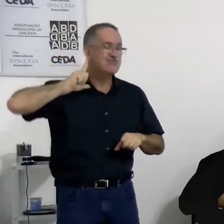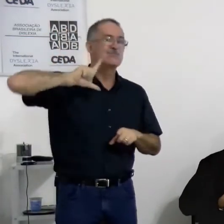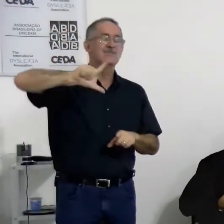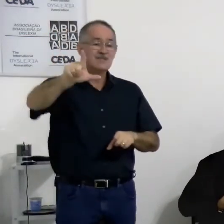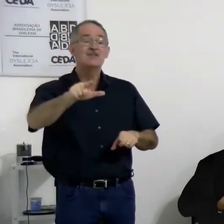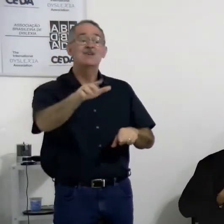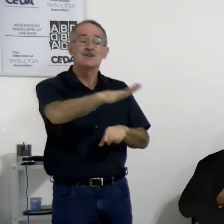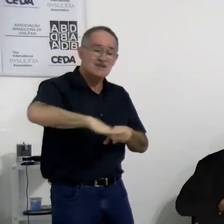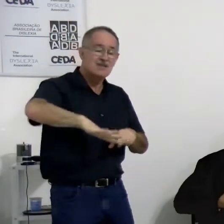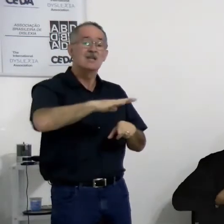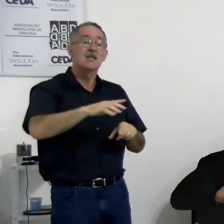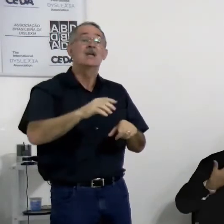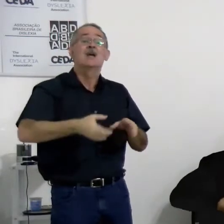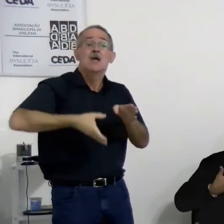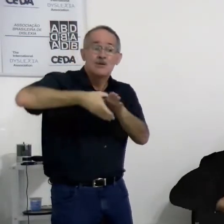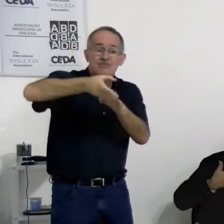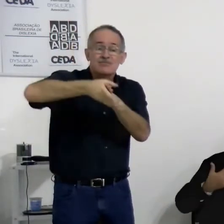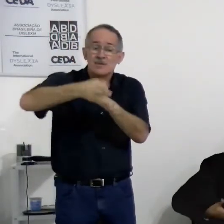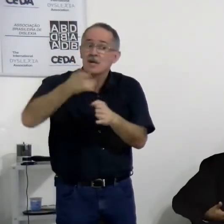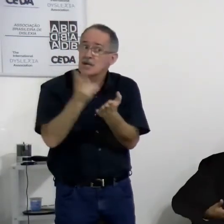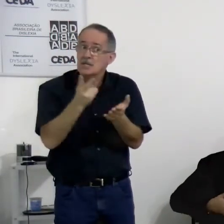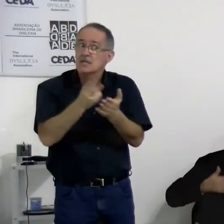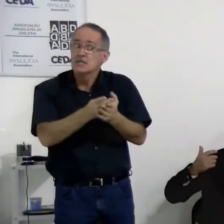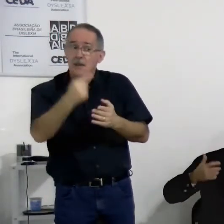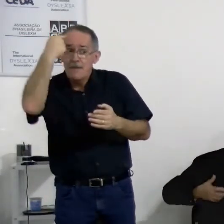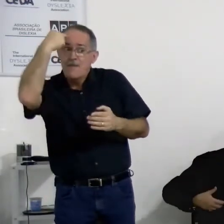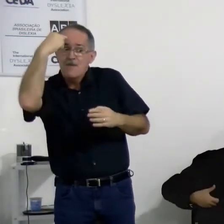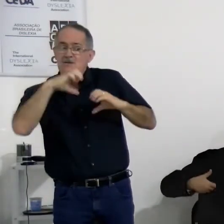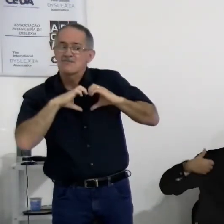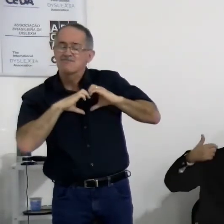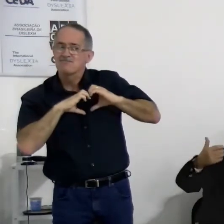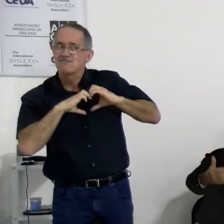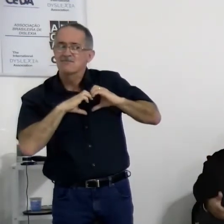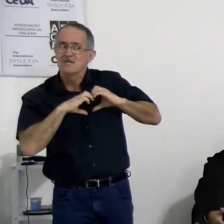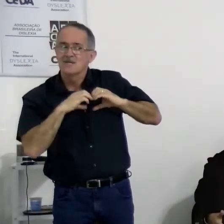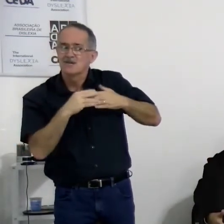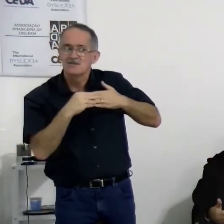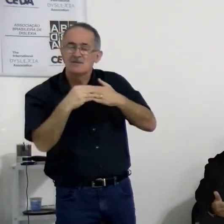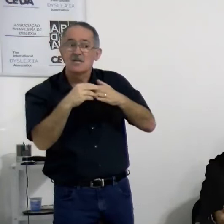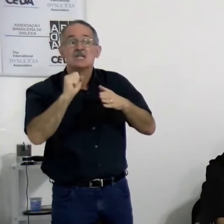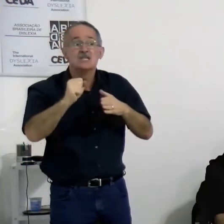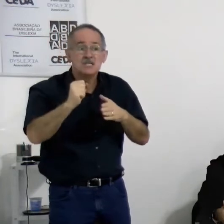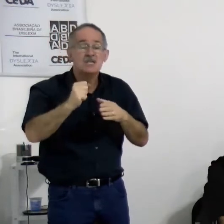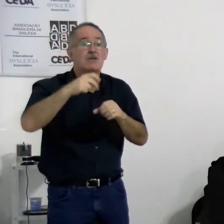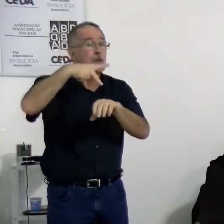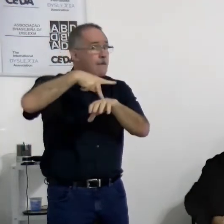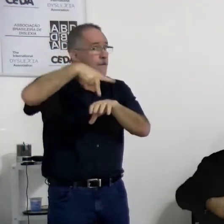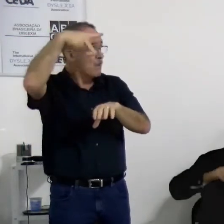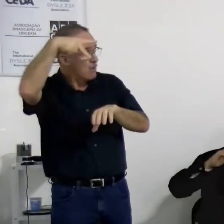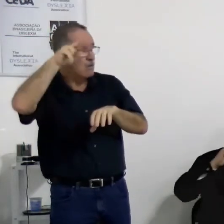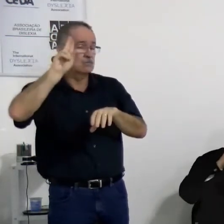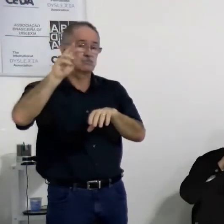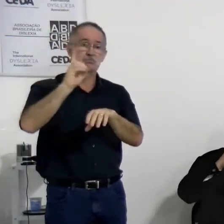a recomendação que ele dá é: sempre siga o seu coração. Se você for fazer a pós-graduação, seu doutorado,